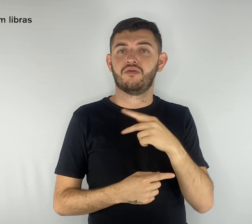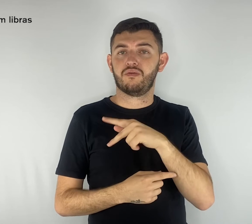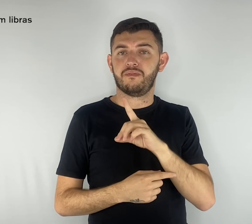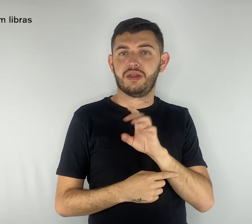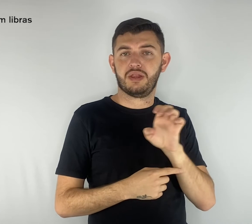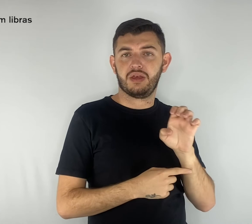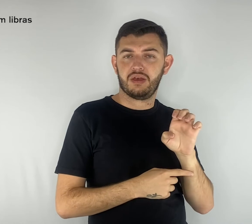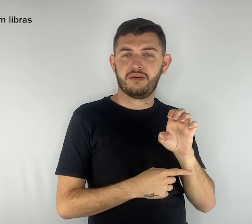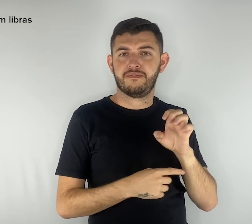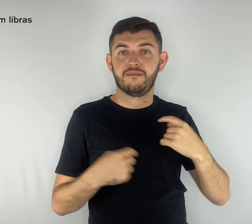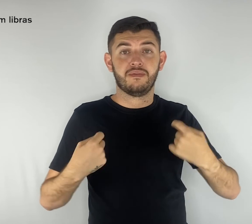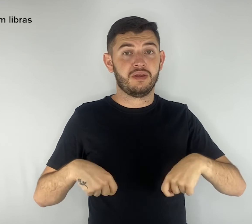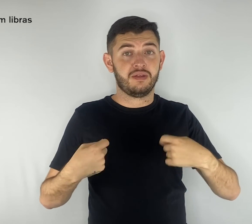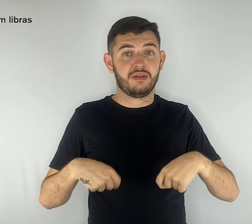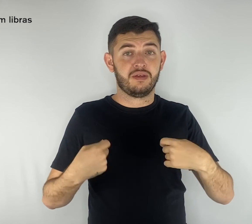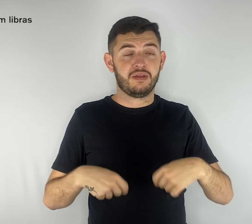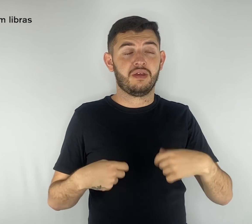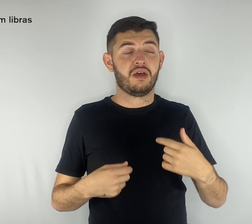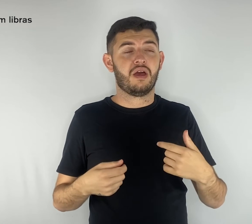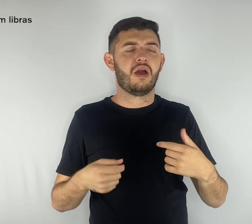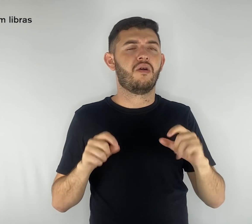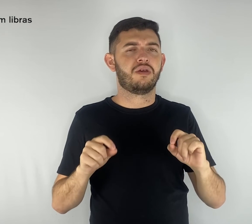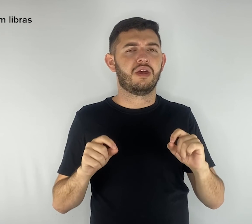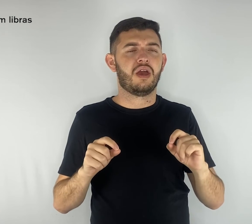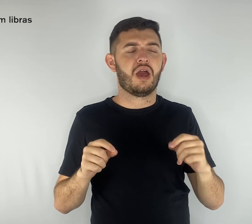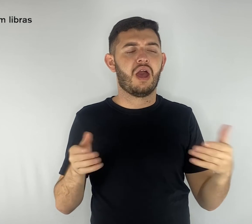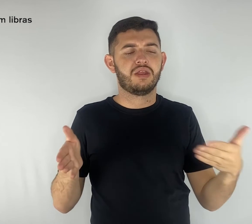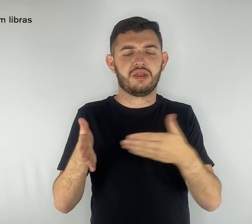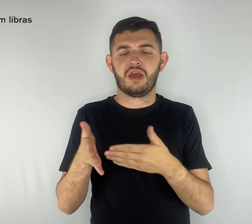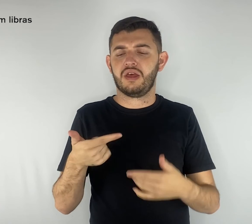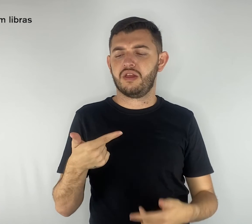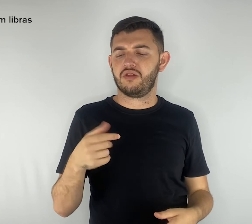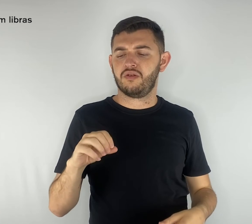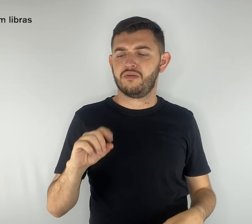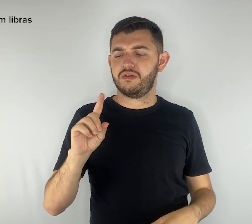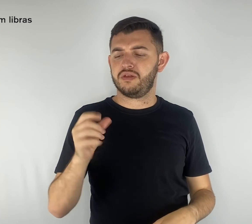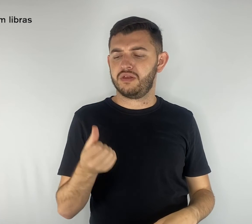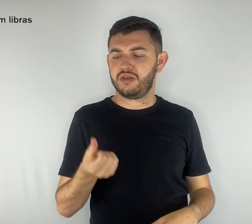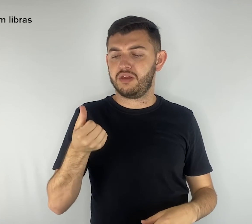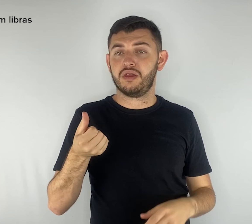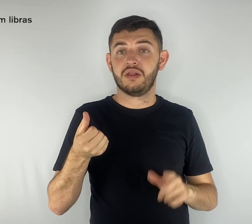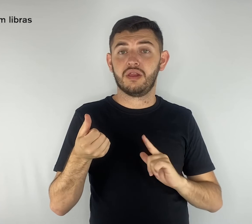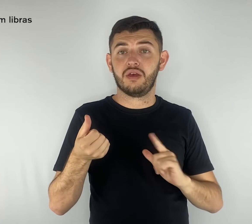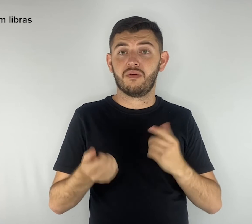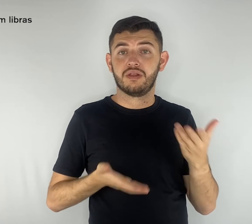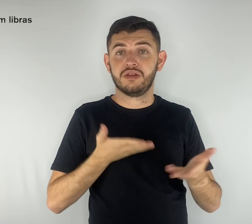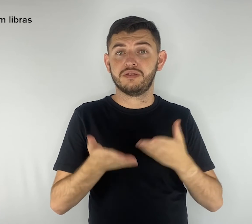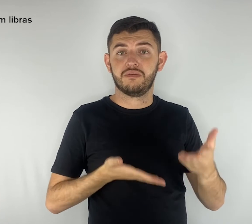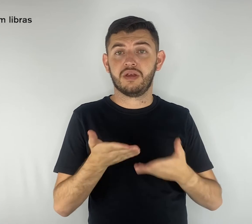seria preciso, até 2016, universalizar o atendimento na pré-escola e atender,